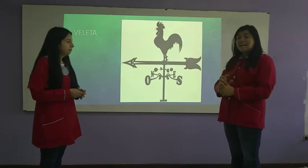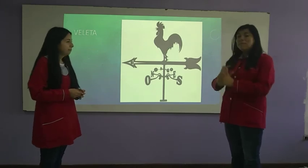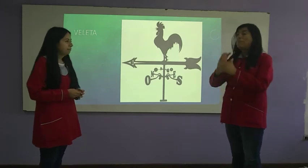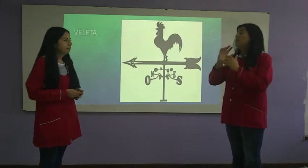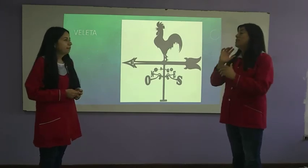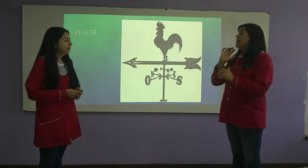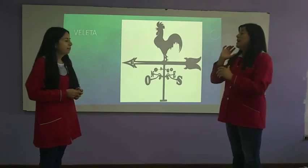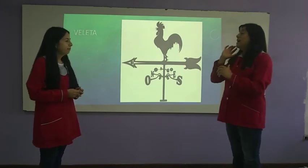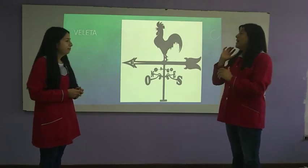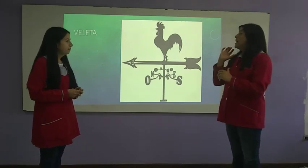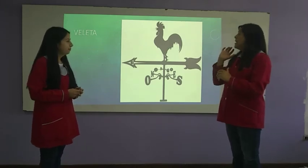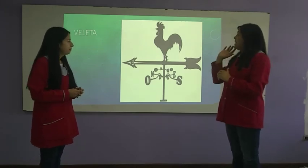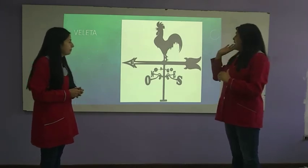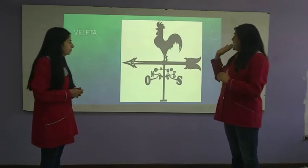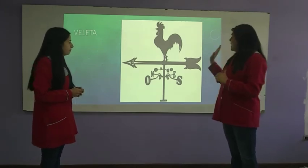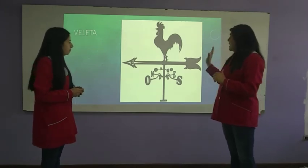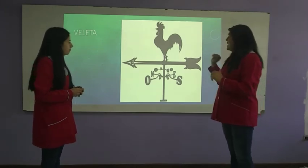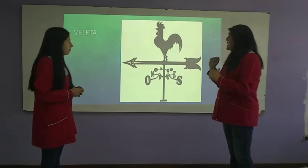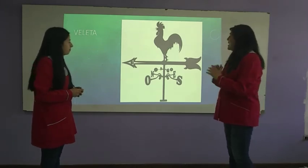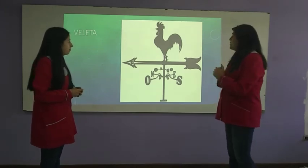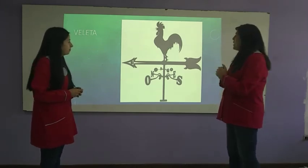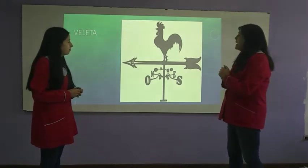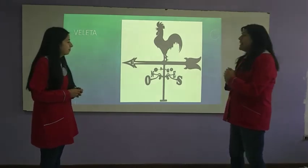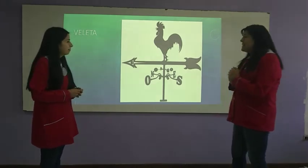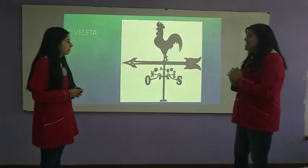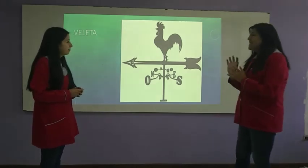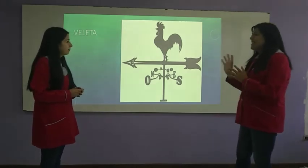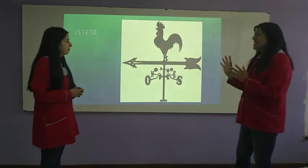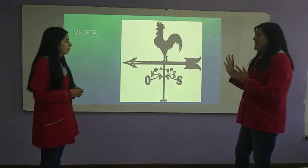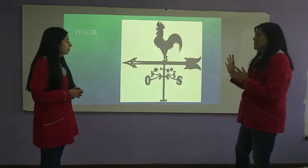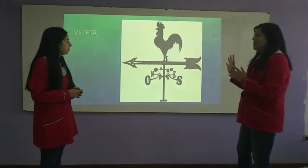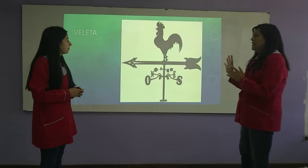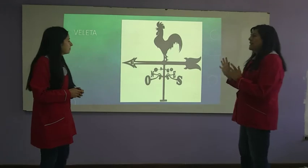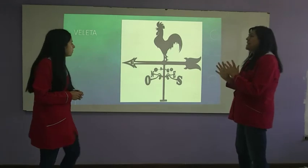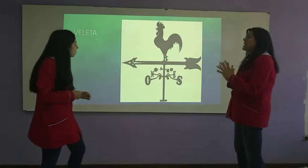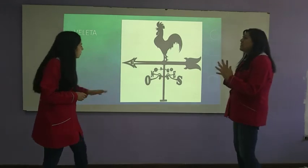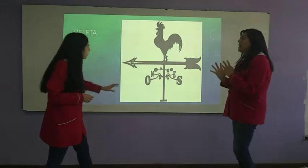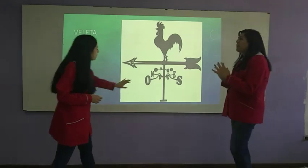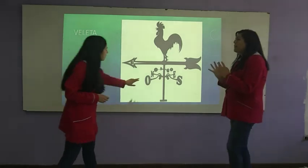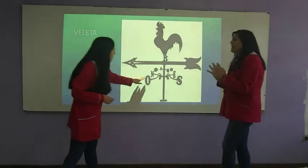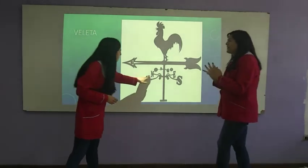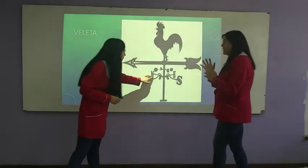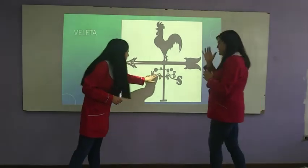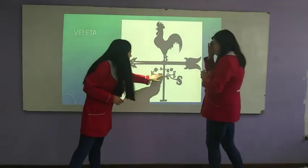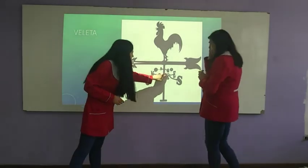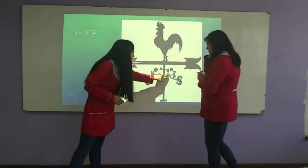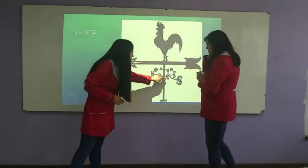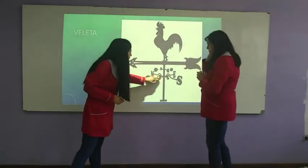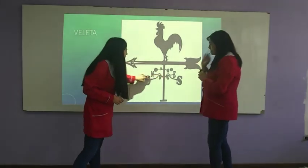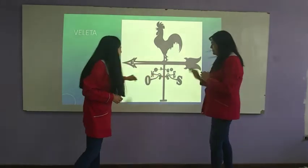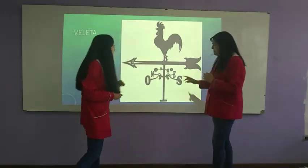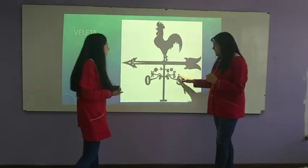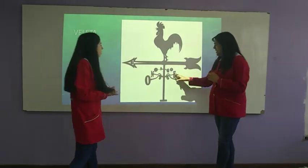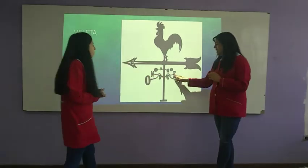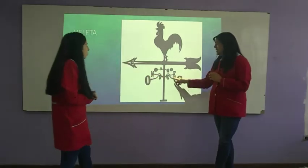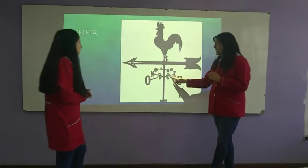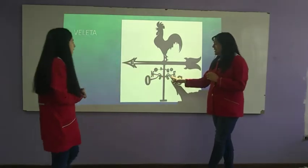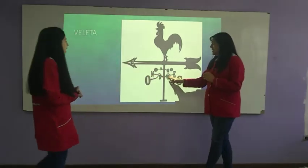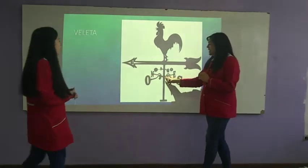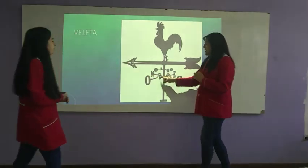campo. Y tiene cualidades esta veleta, mi Juanita. Tiene buenas partes. Que veo ahí los puntos cardinales.